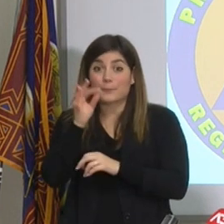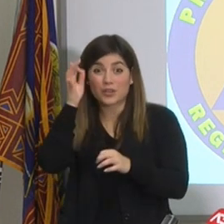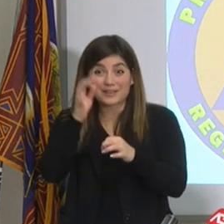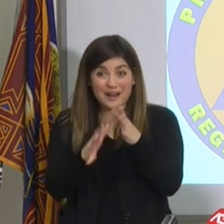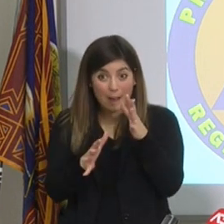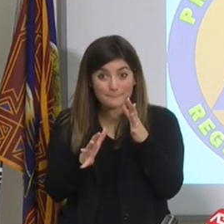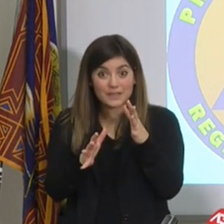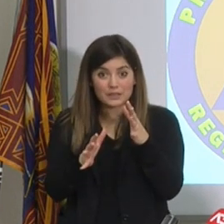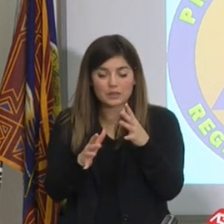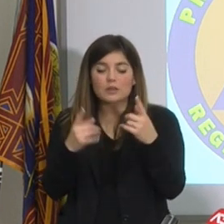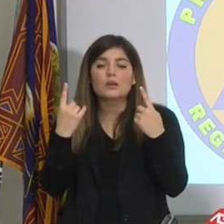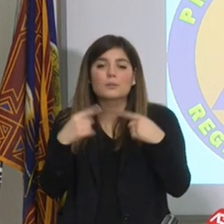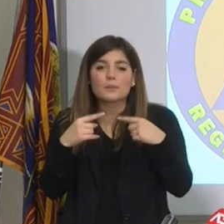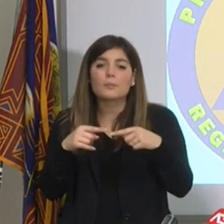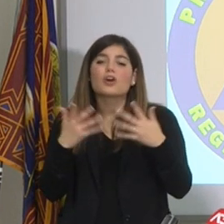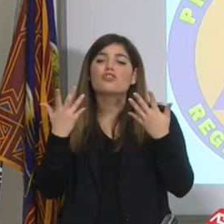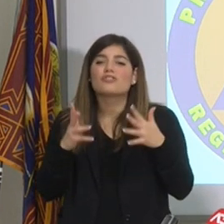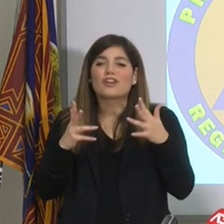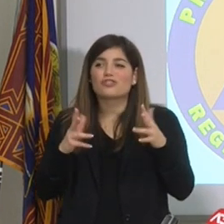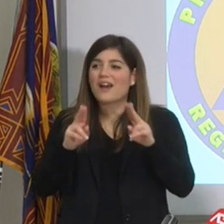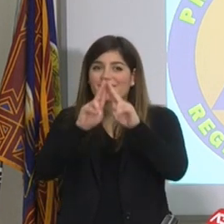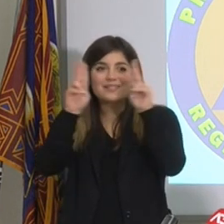ormai solido a livello internazionale.